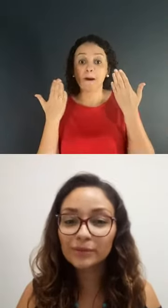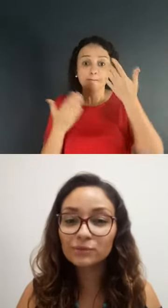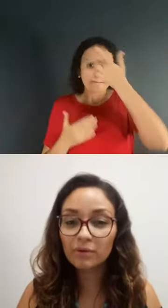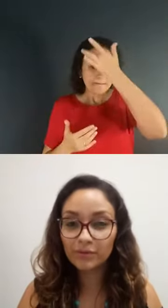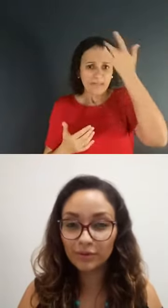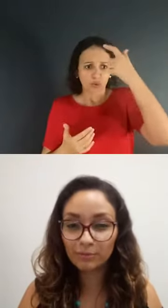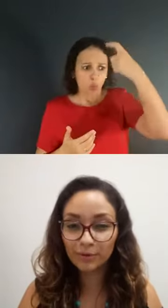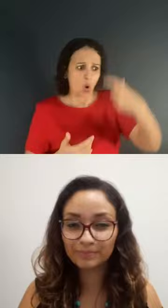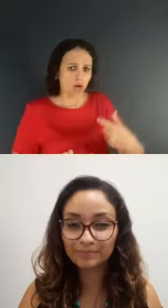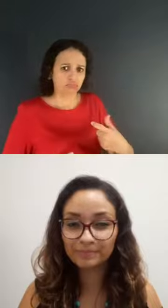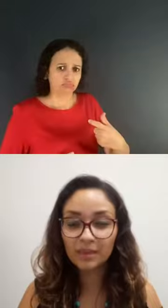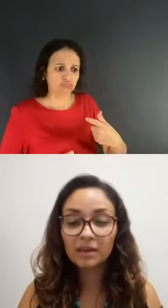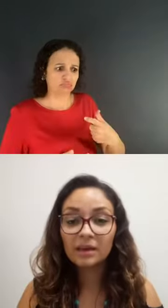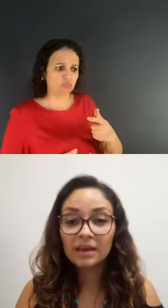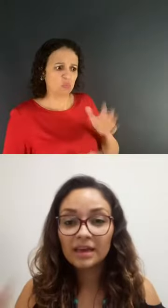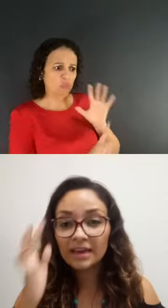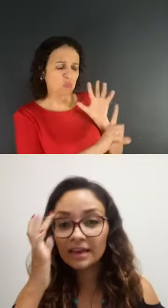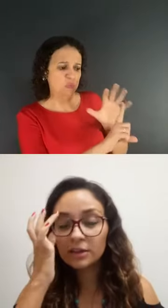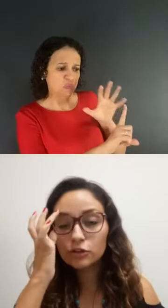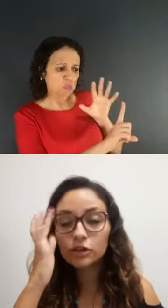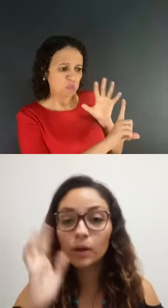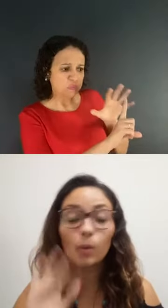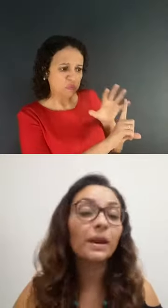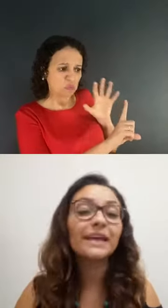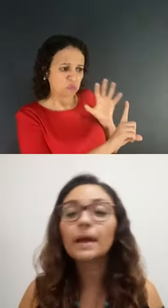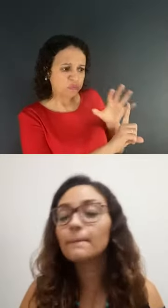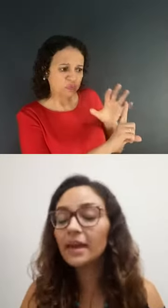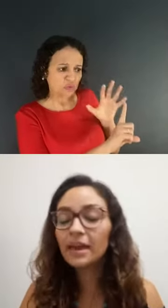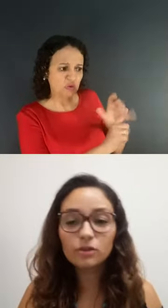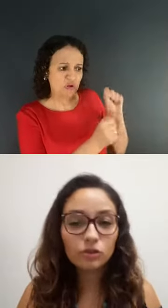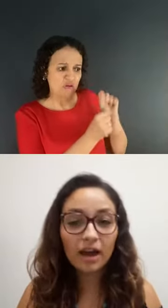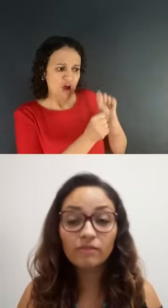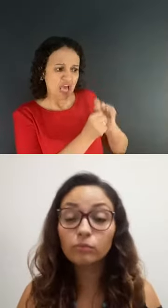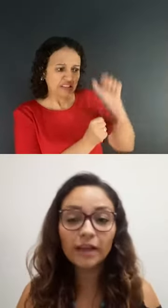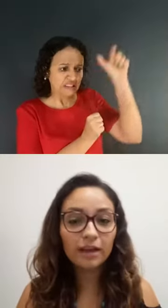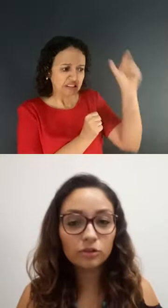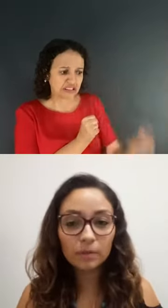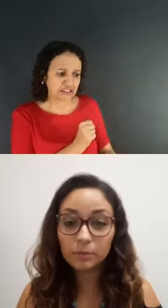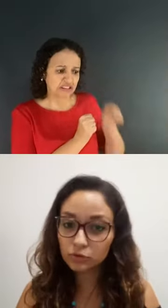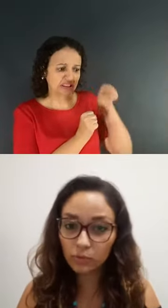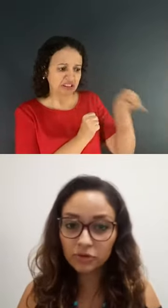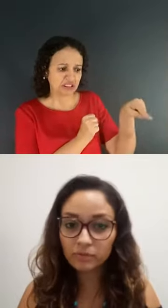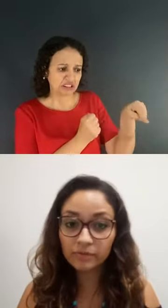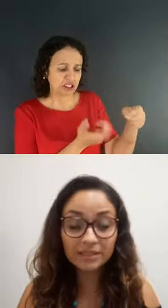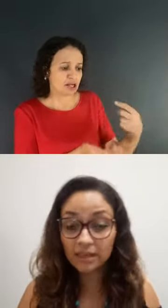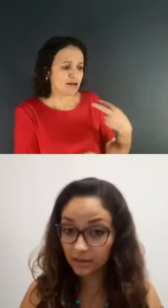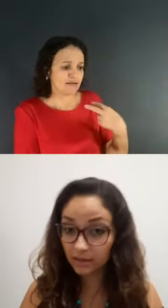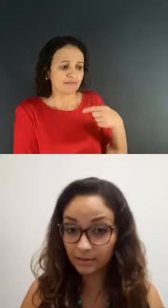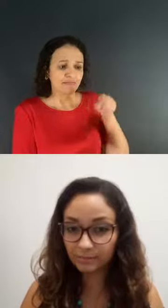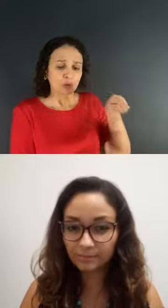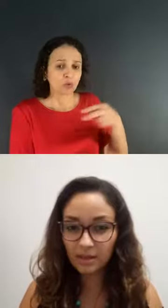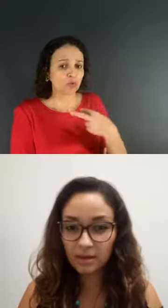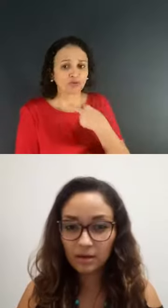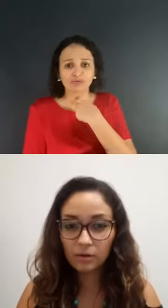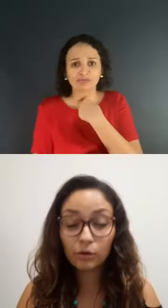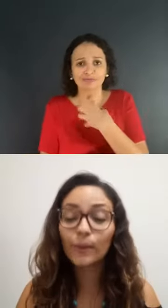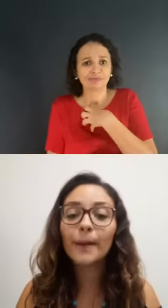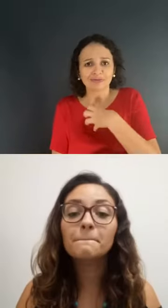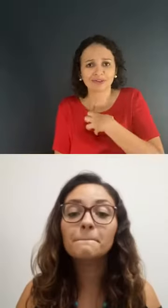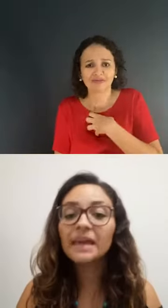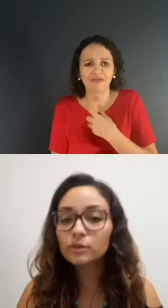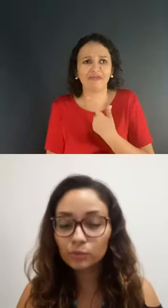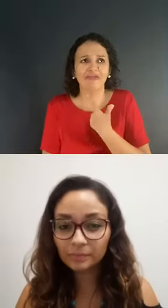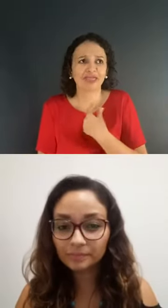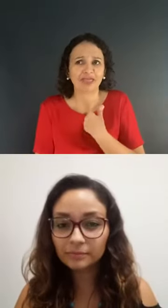usar contra a sua vítima. Ele tira completamente a vontade da pessoa de viver sem ele,